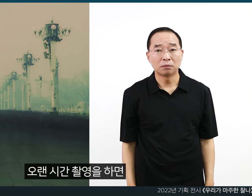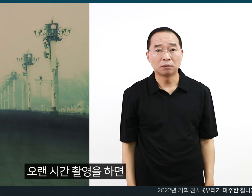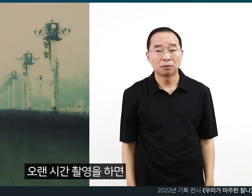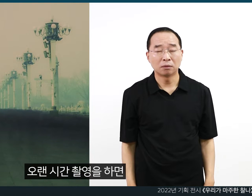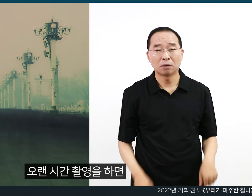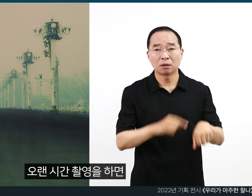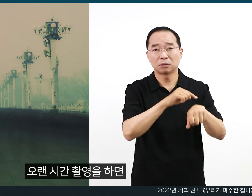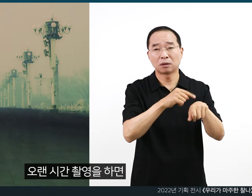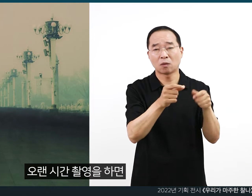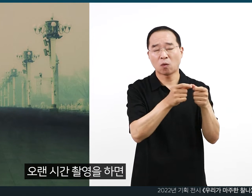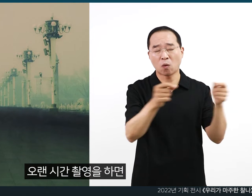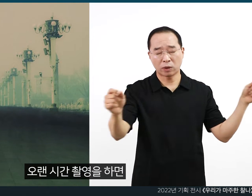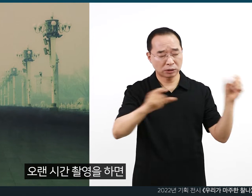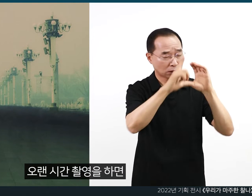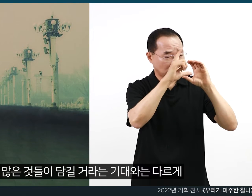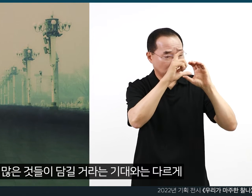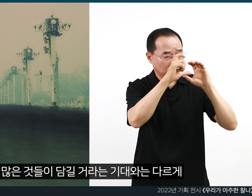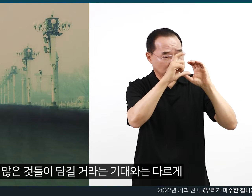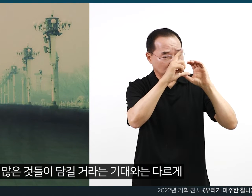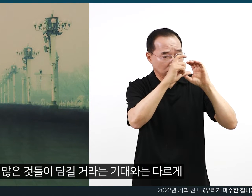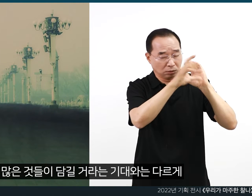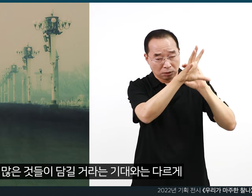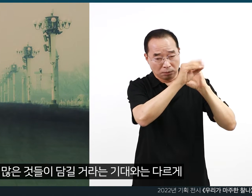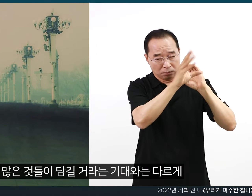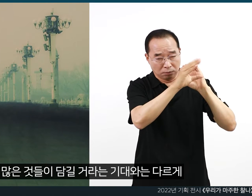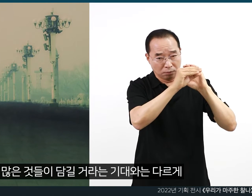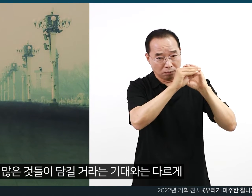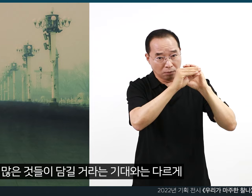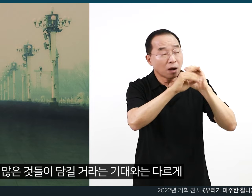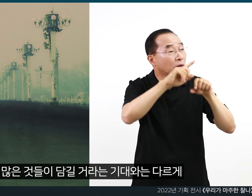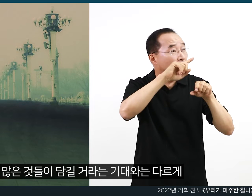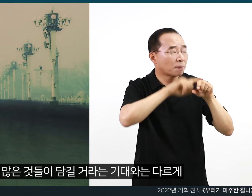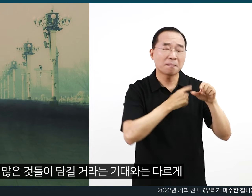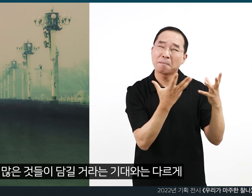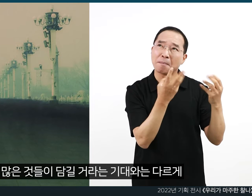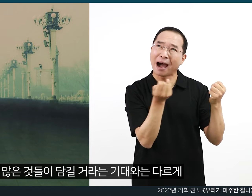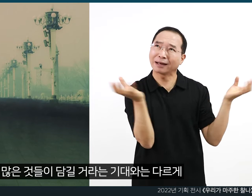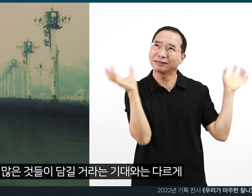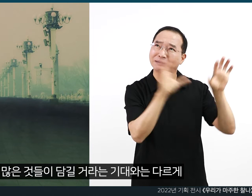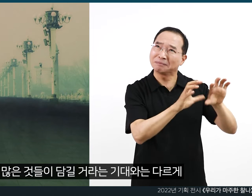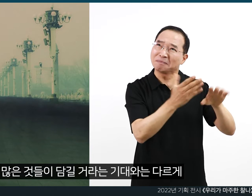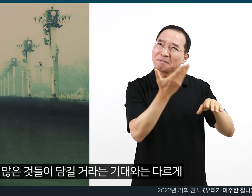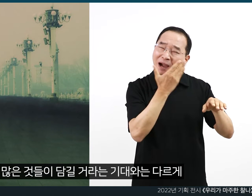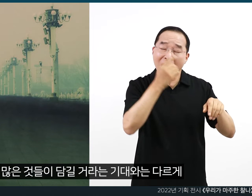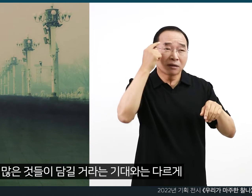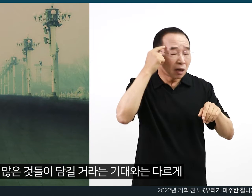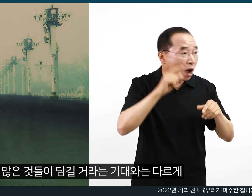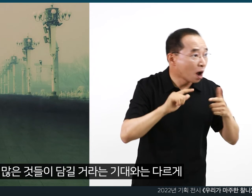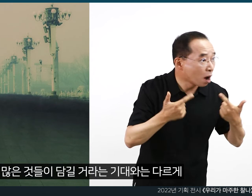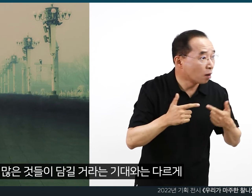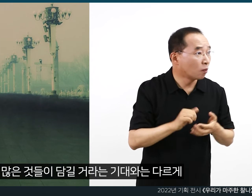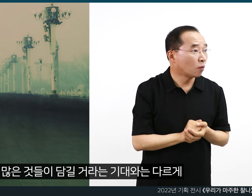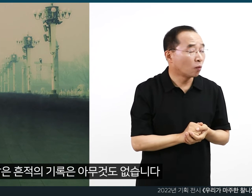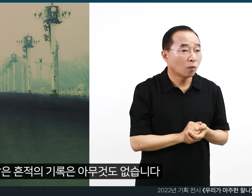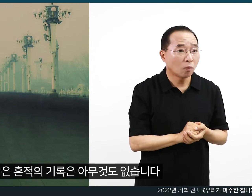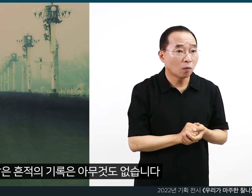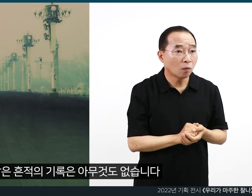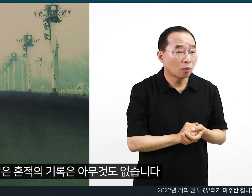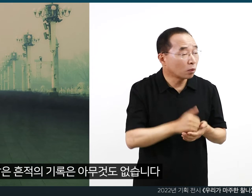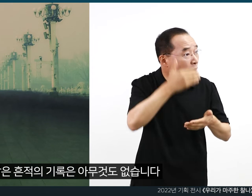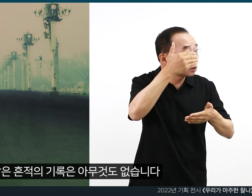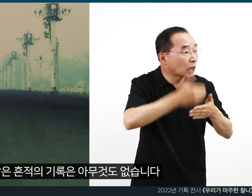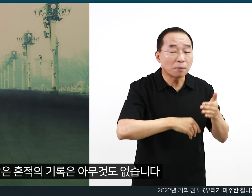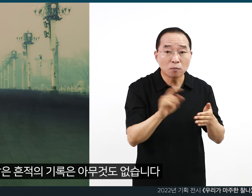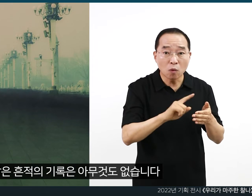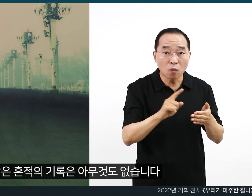오랜 시간 촬영을 하면 그만큼 많은 것들이 담길 거라는 기대와는 다르게 남은